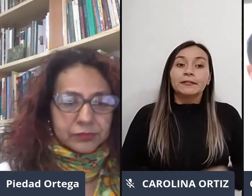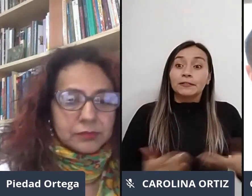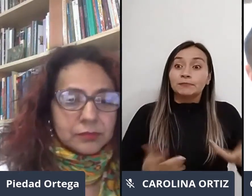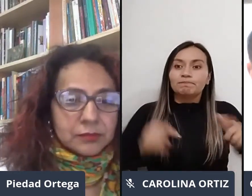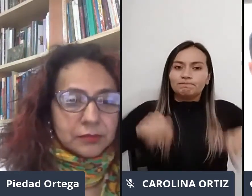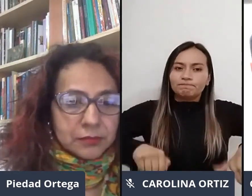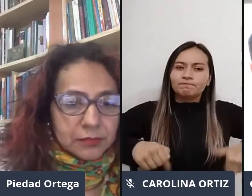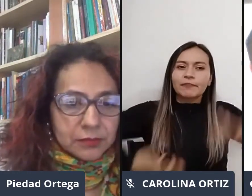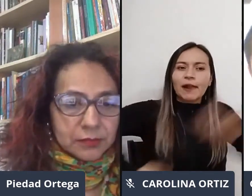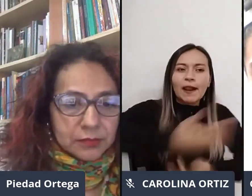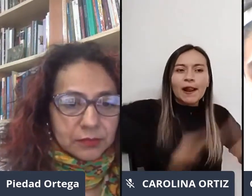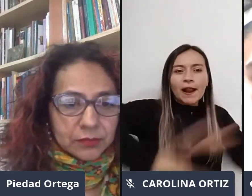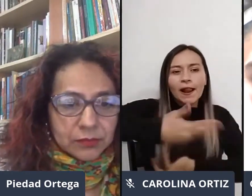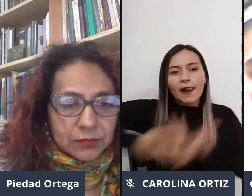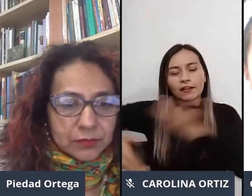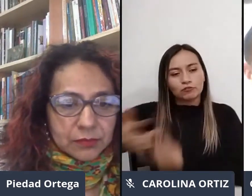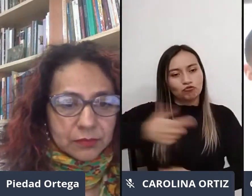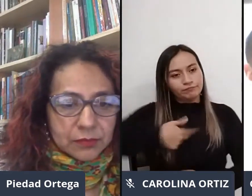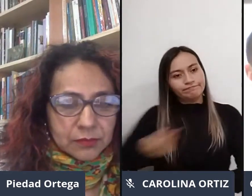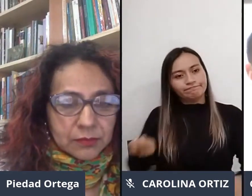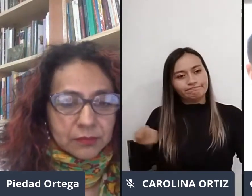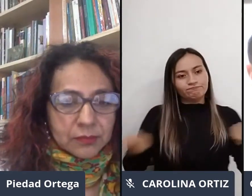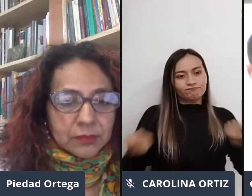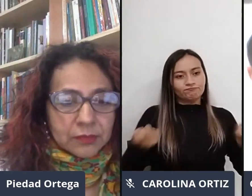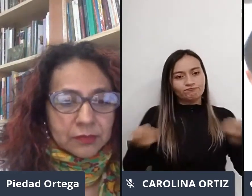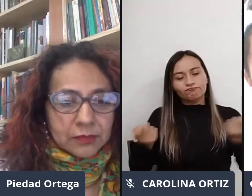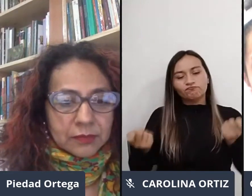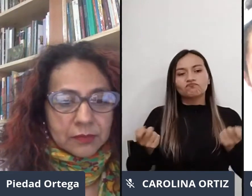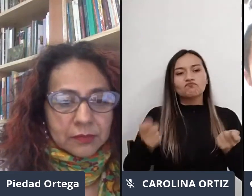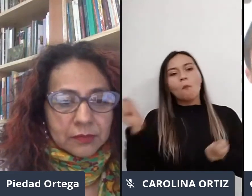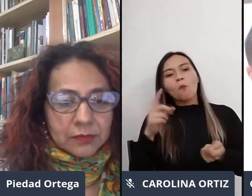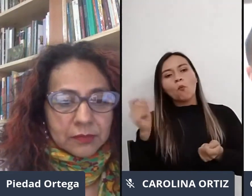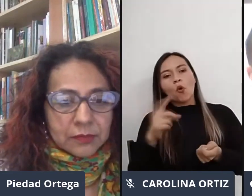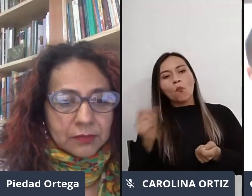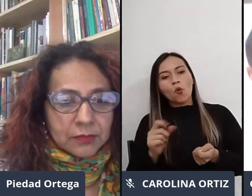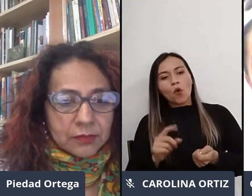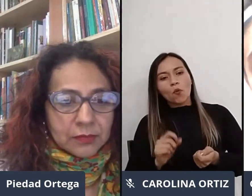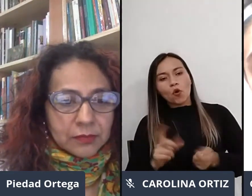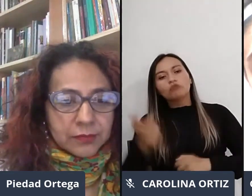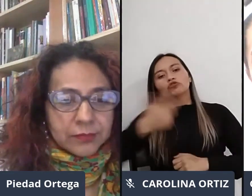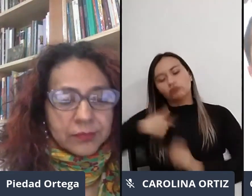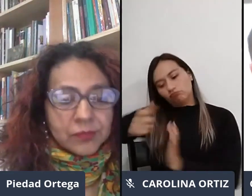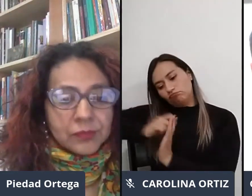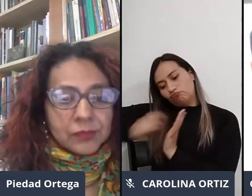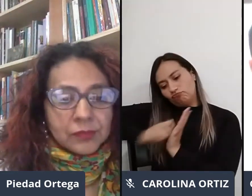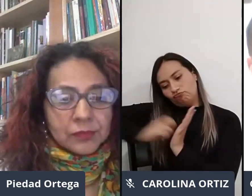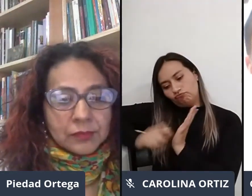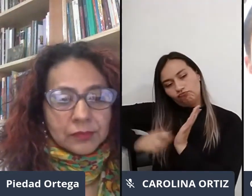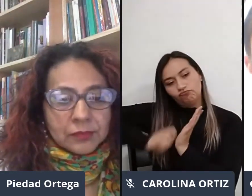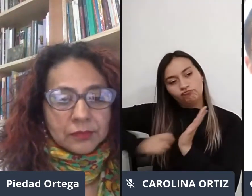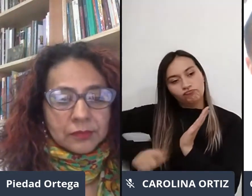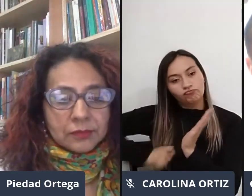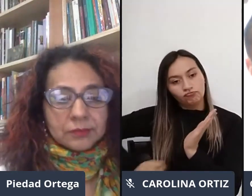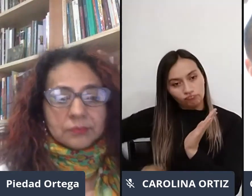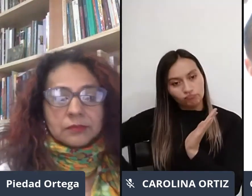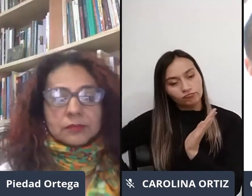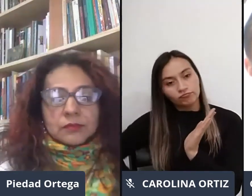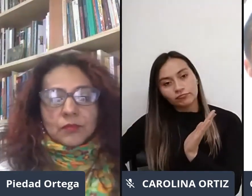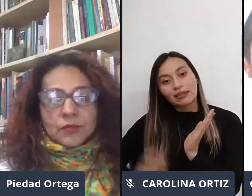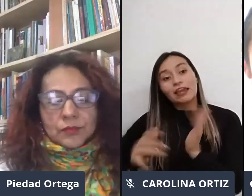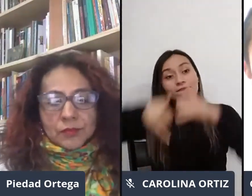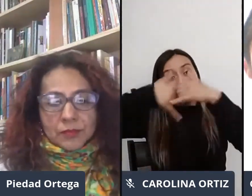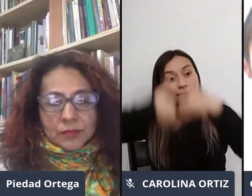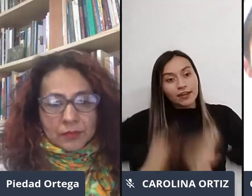idea es que yo voy a moderar, van a hacer unas preguntas y yo voy a estar anotando esas preguntas para al final vamos a